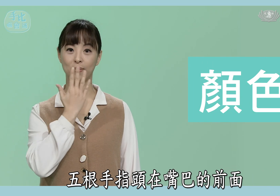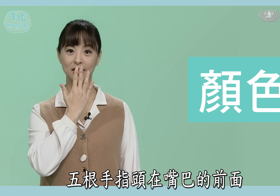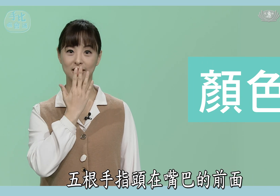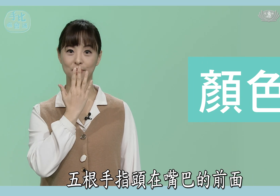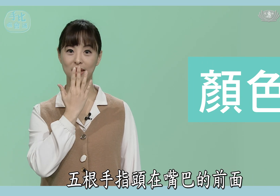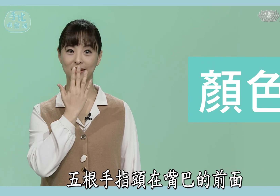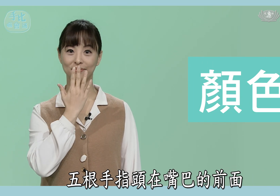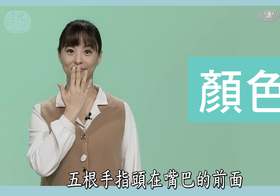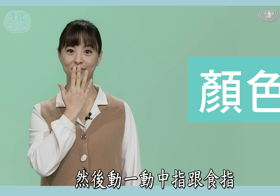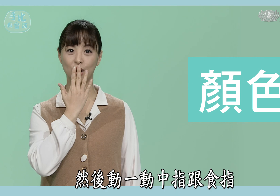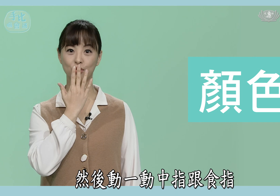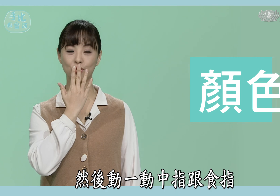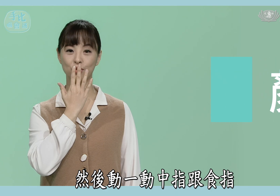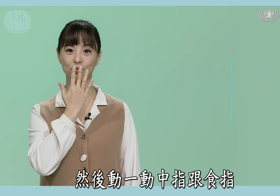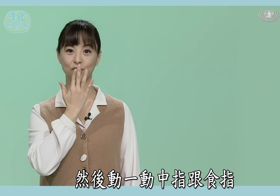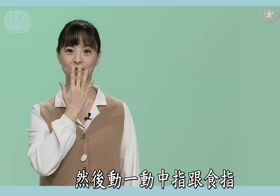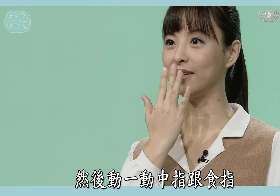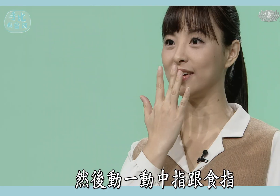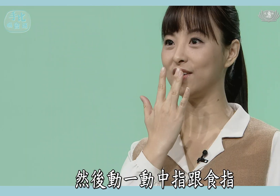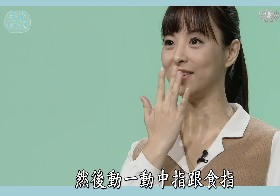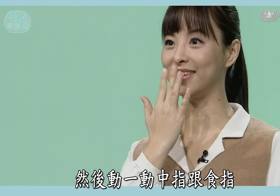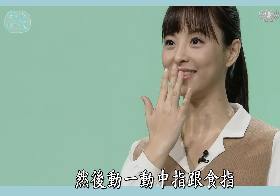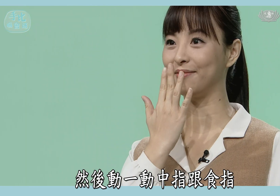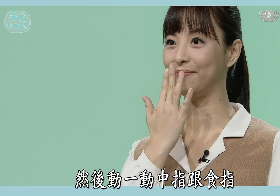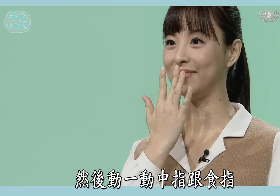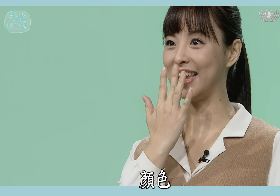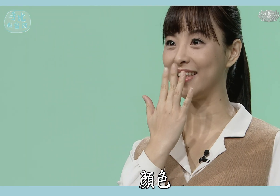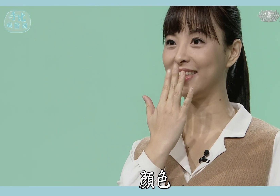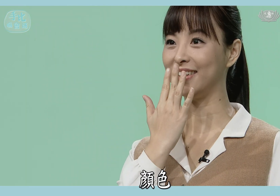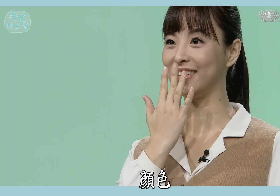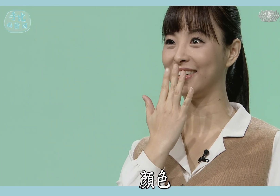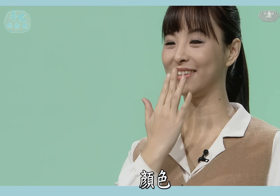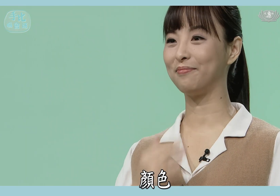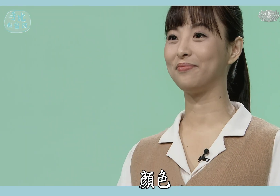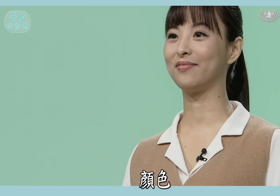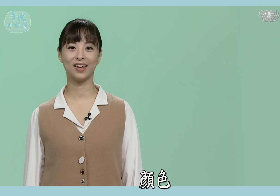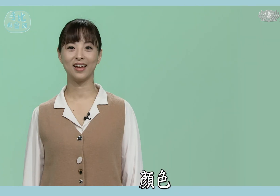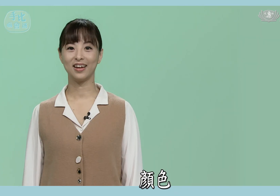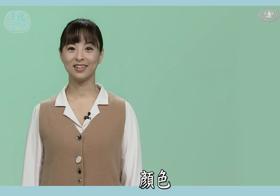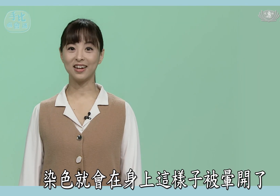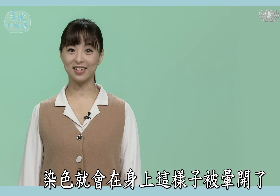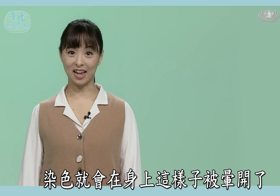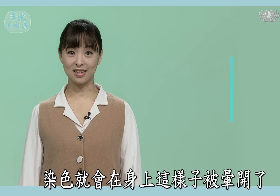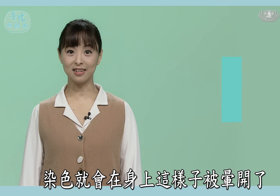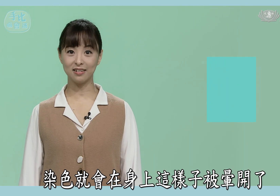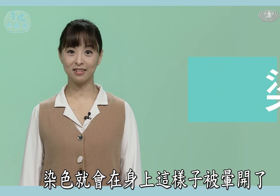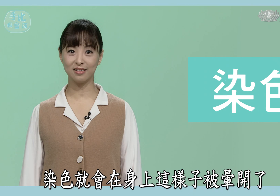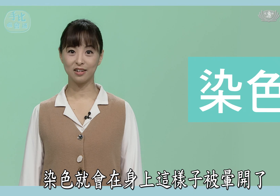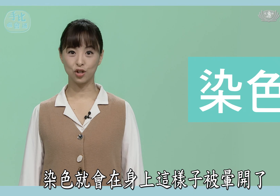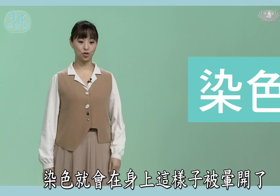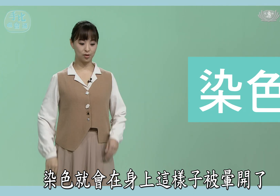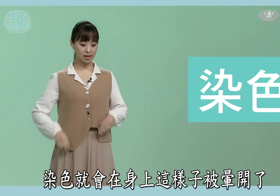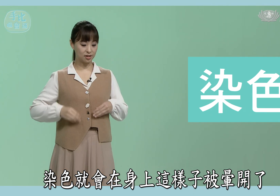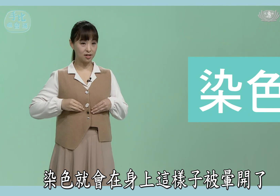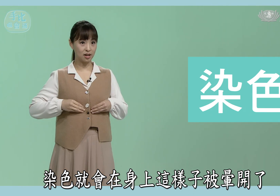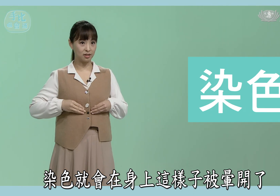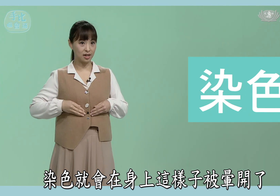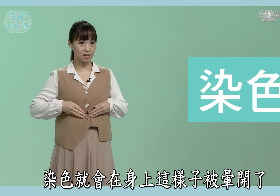巴的前面，然后动一动中指跟食指，颜色。那染色呢就会在身上这样子